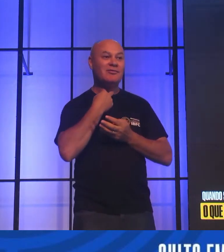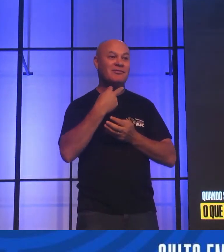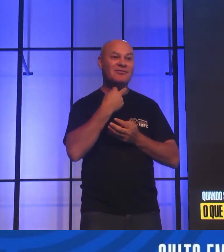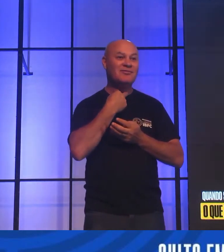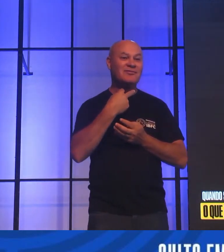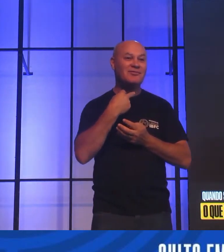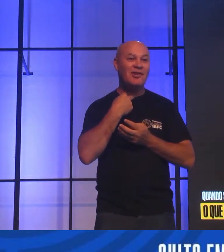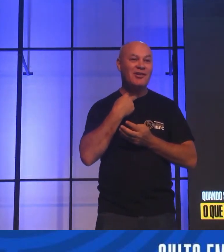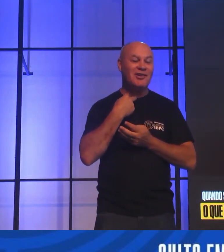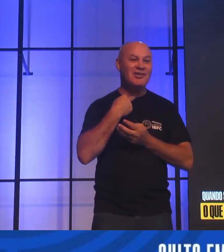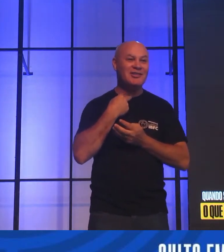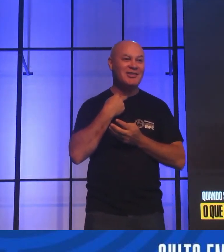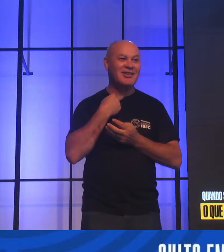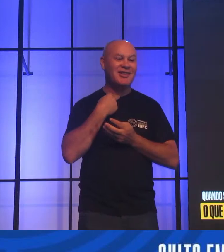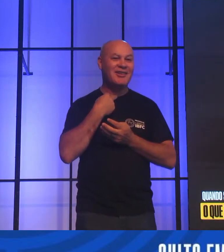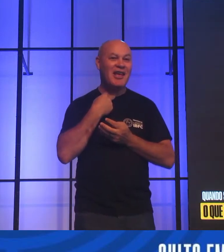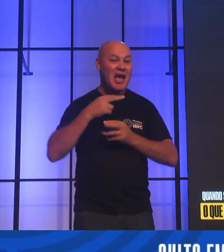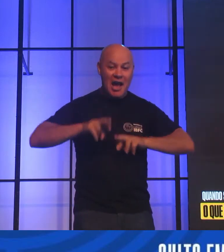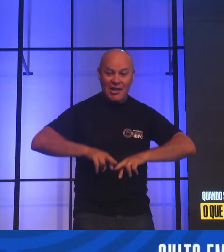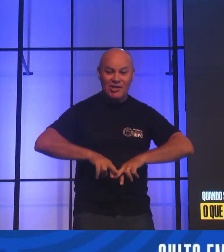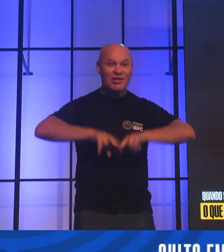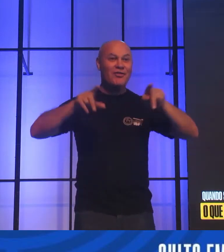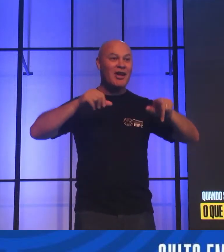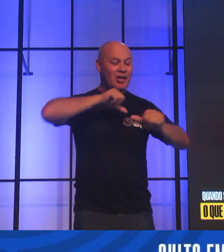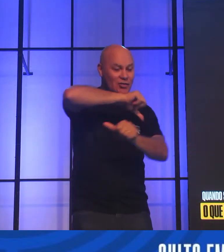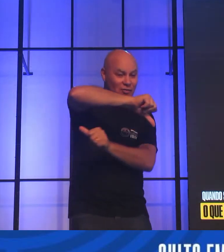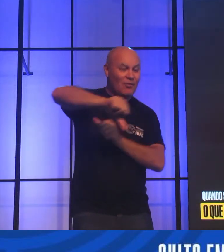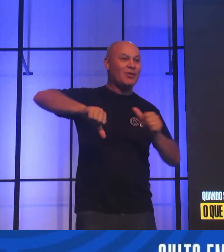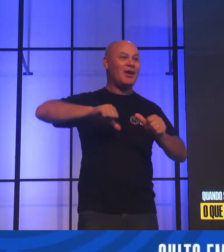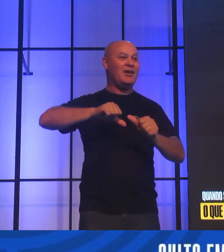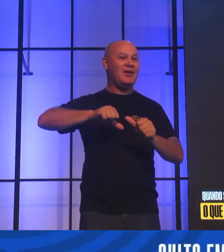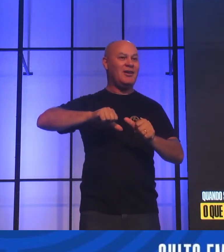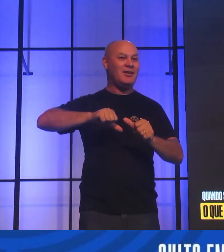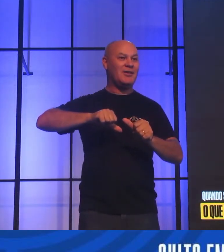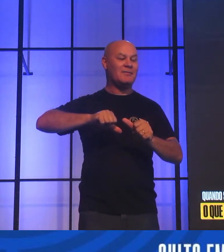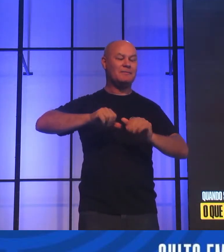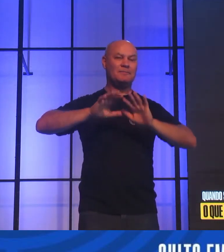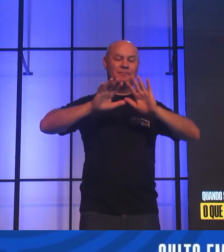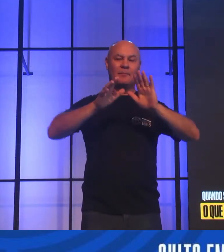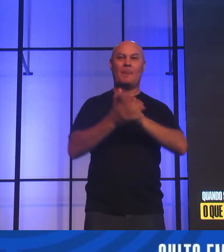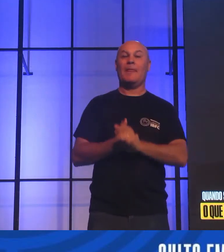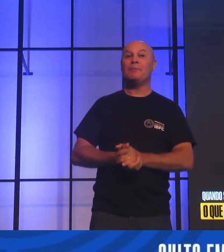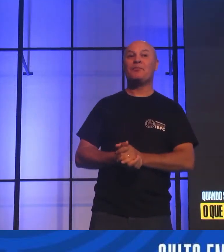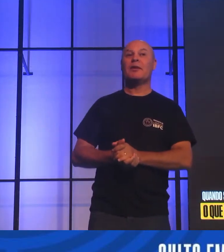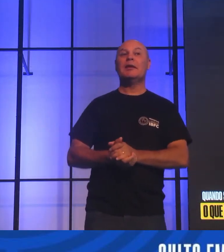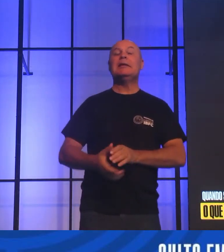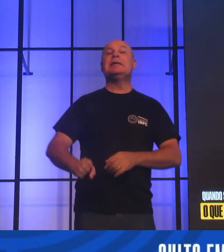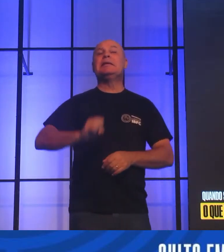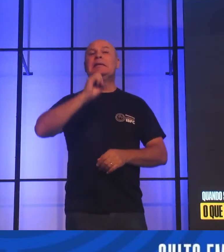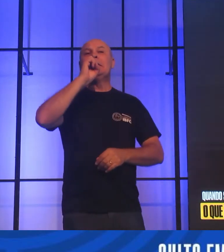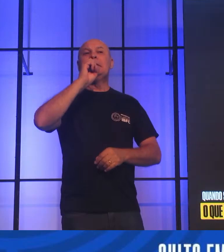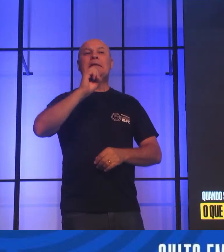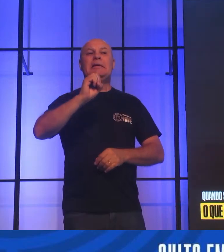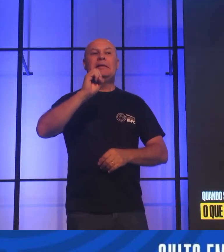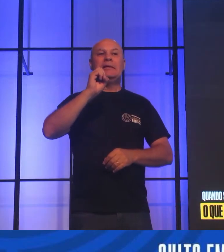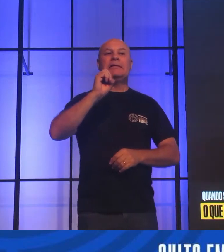se alguém avaliasse a sua fé, se alguém avaliasse a sua confiança em